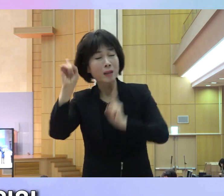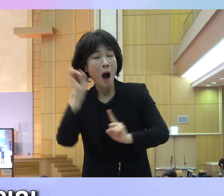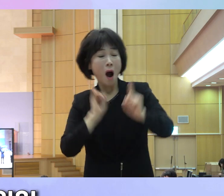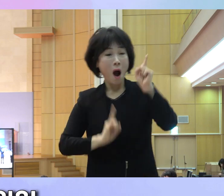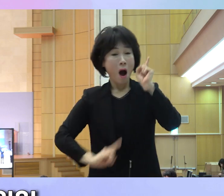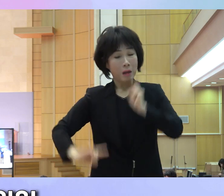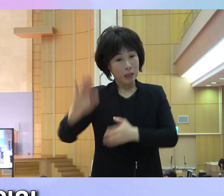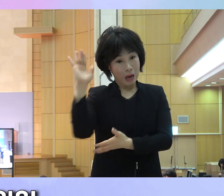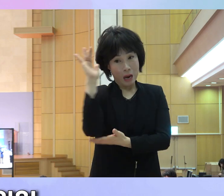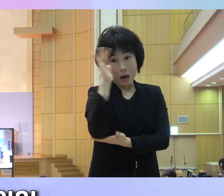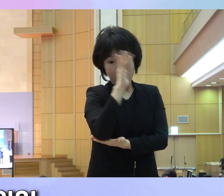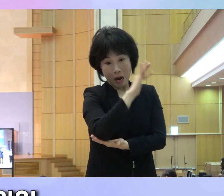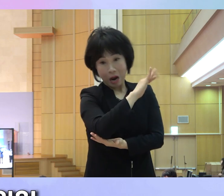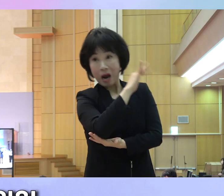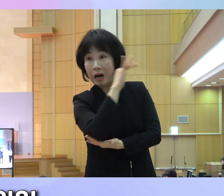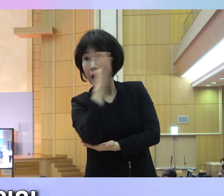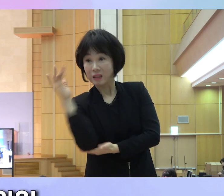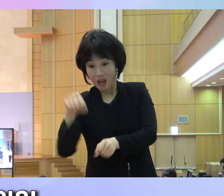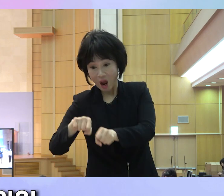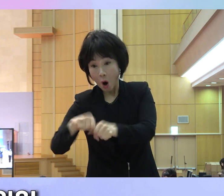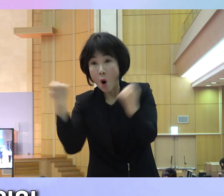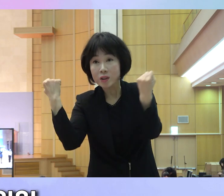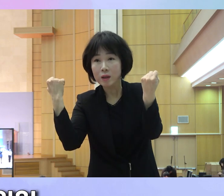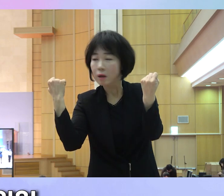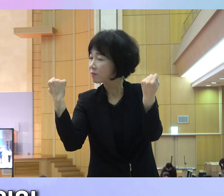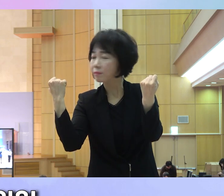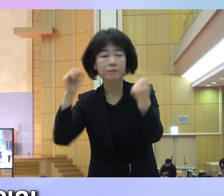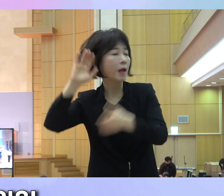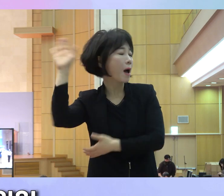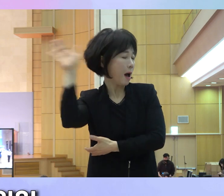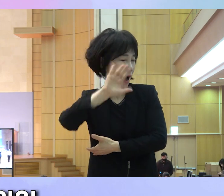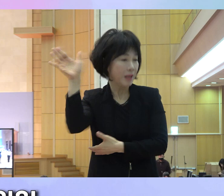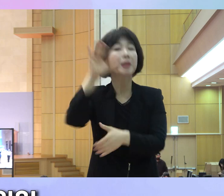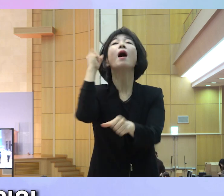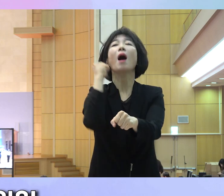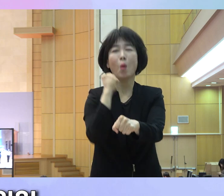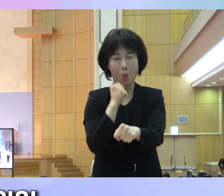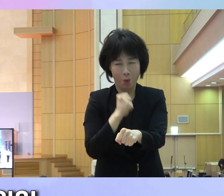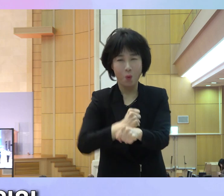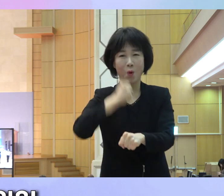상한 갈 때 꺾지 않으시는